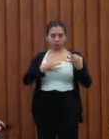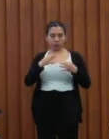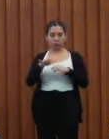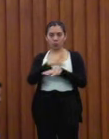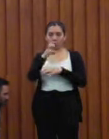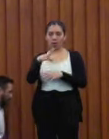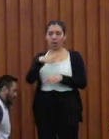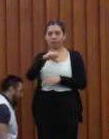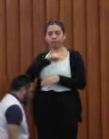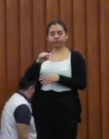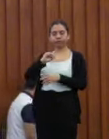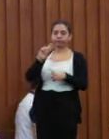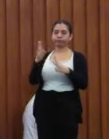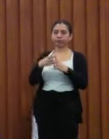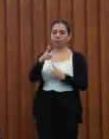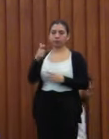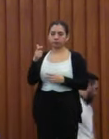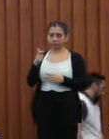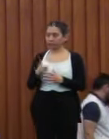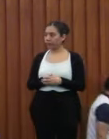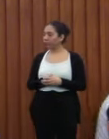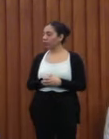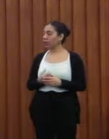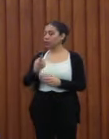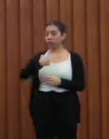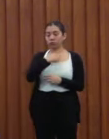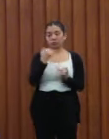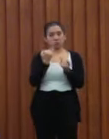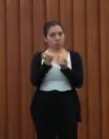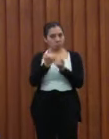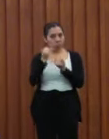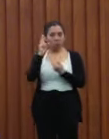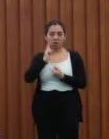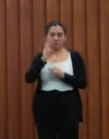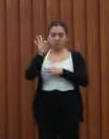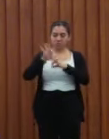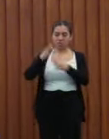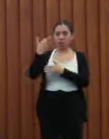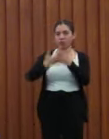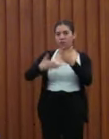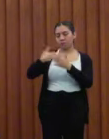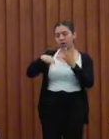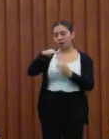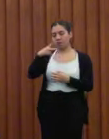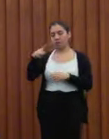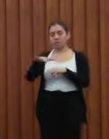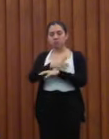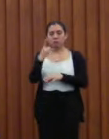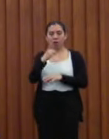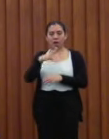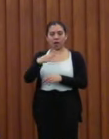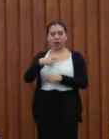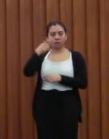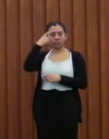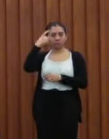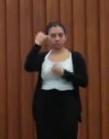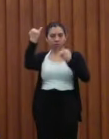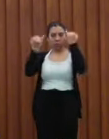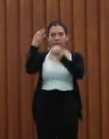entre las procuradurías, porque está muy arraigado todavía el prejuicio, a pesar de todos los avances que se han